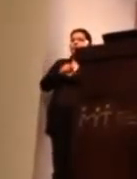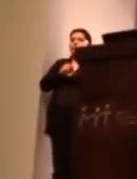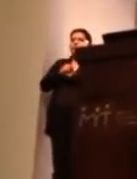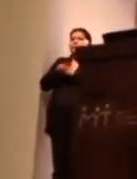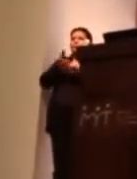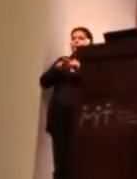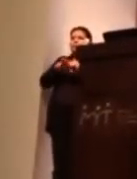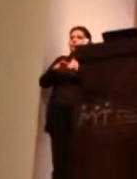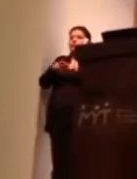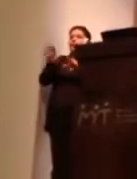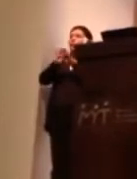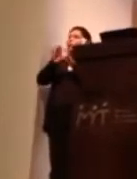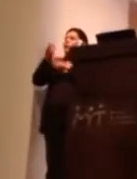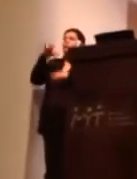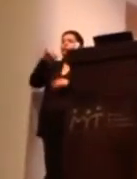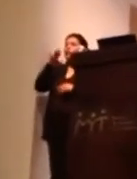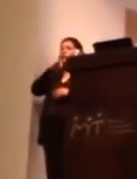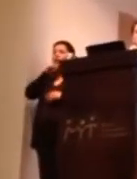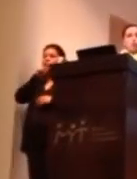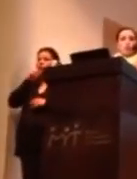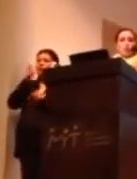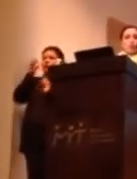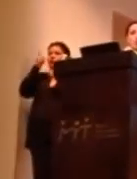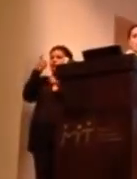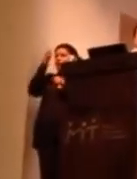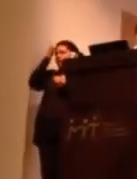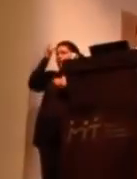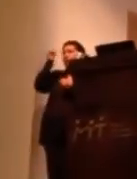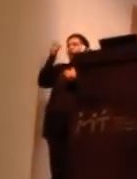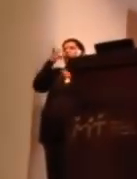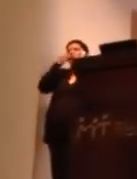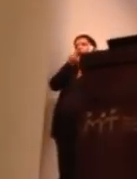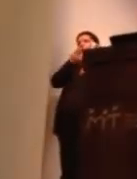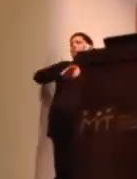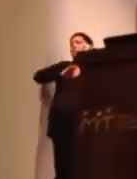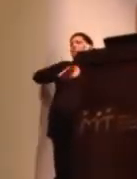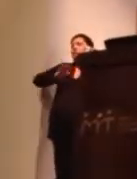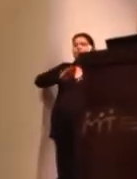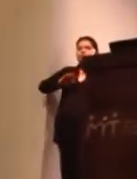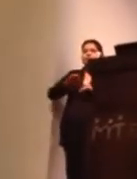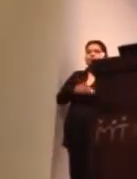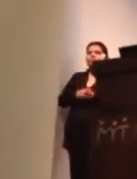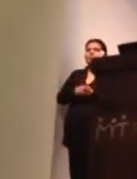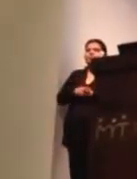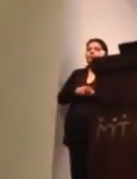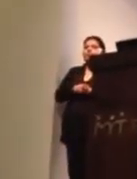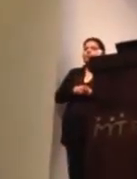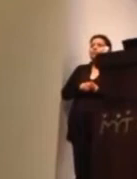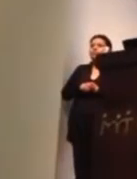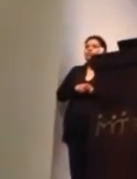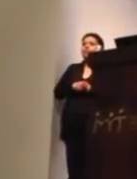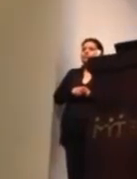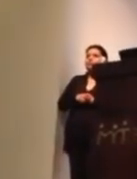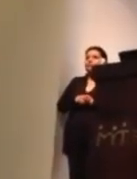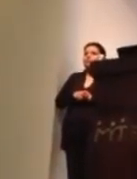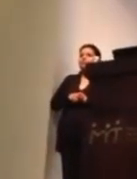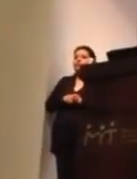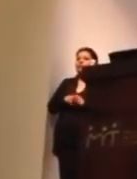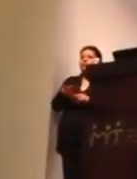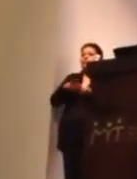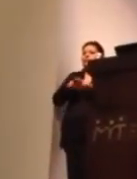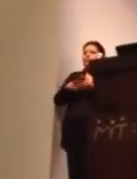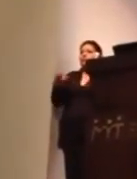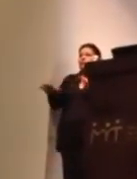el asiento, es como si no pudiera estar en un segundo tranquilo, o sea, como si tuviera, no sé, algo el asiento que se tiene